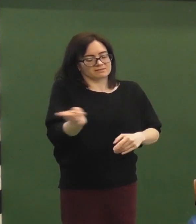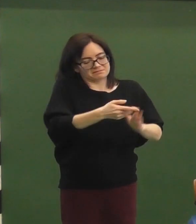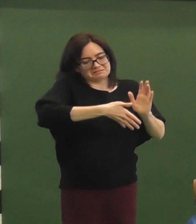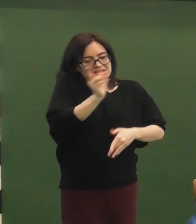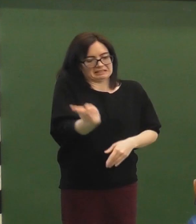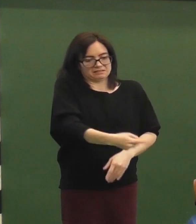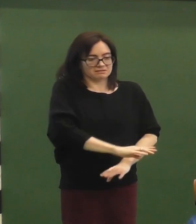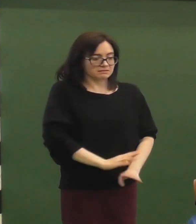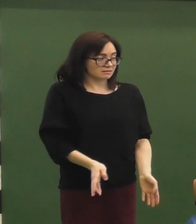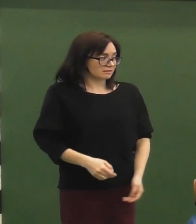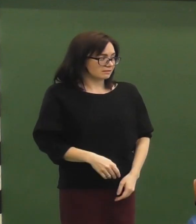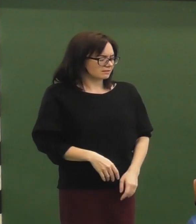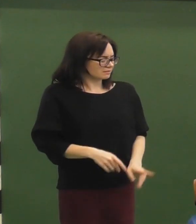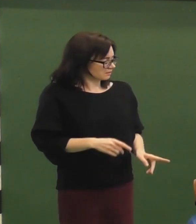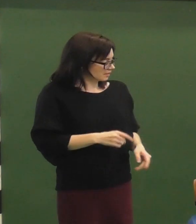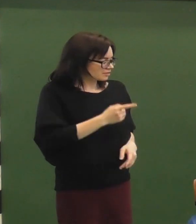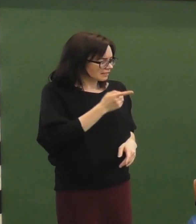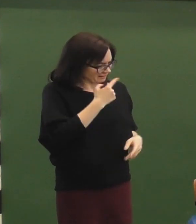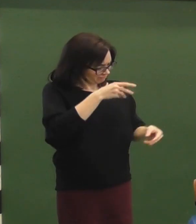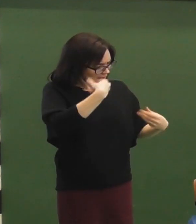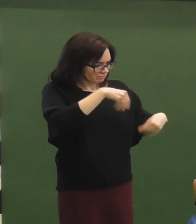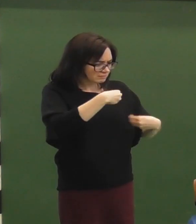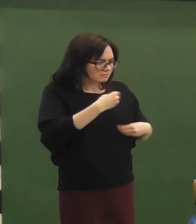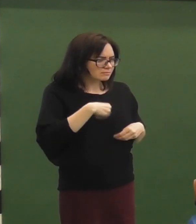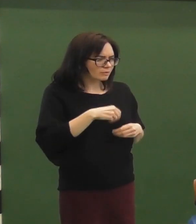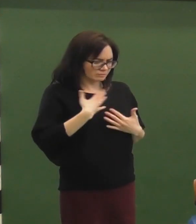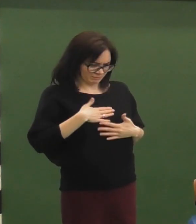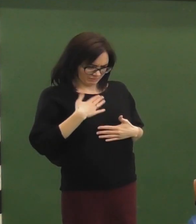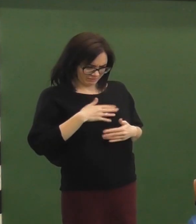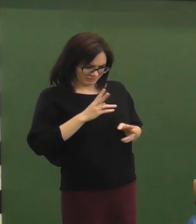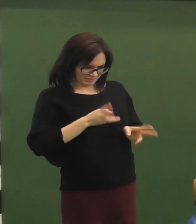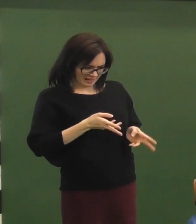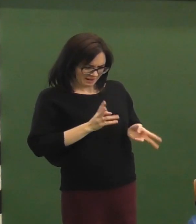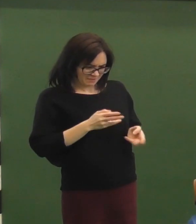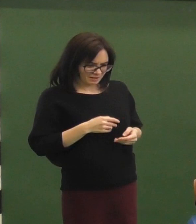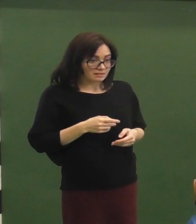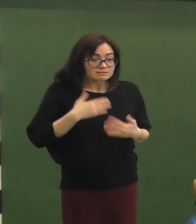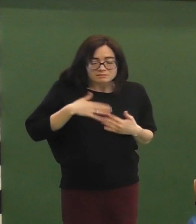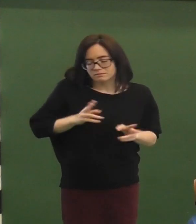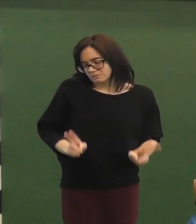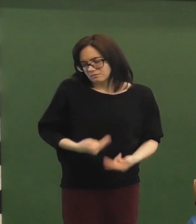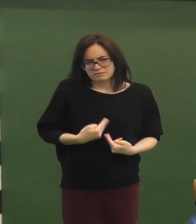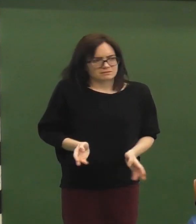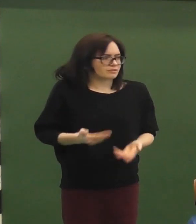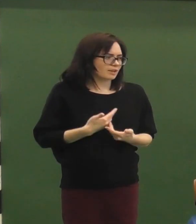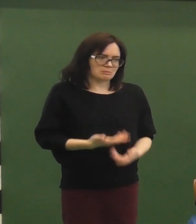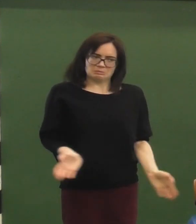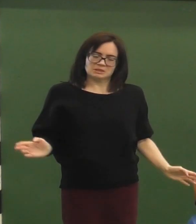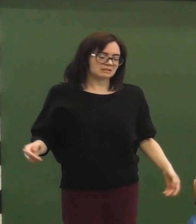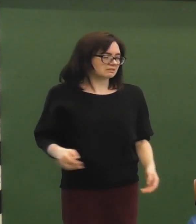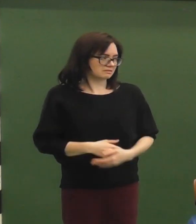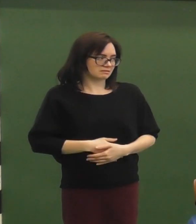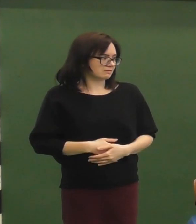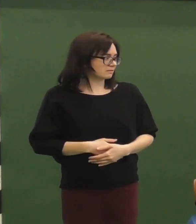elpusztultak. És azt tetszett mondani, hogy tisztálkodni kellett? Hát tisztálkodni aztán nem lehetett semmi. Hát nem